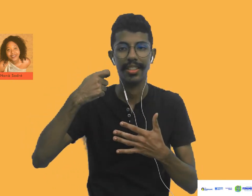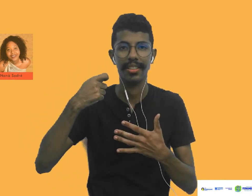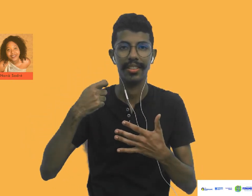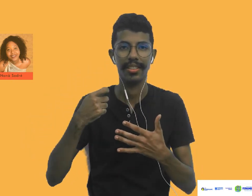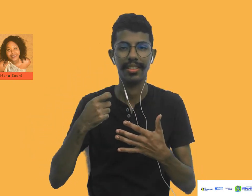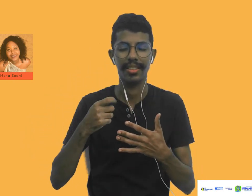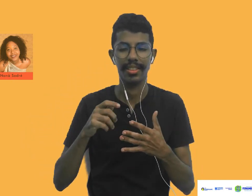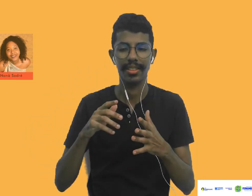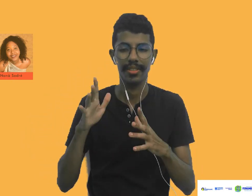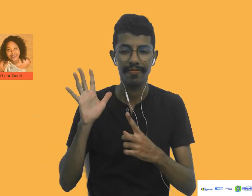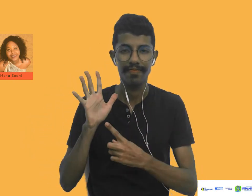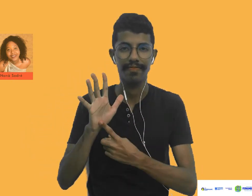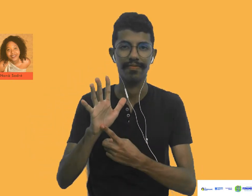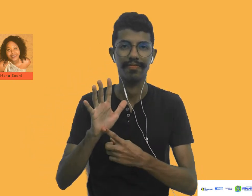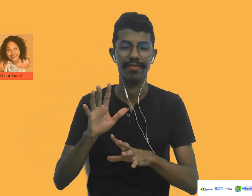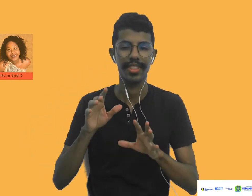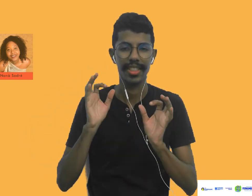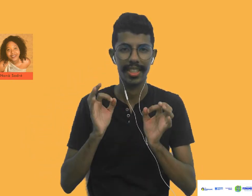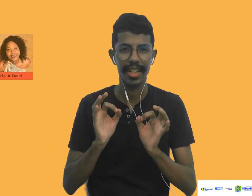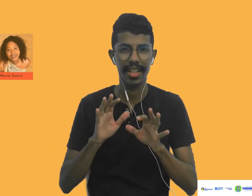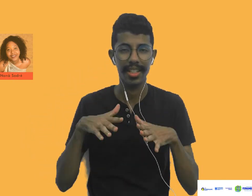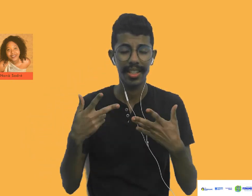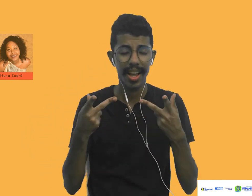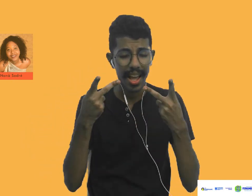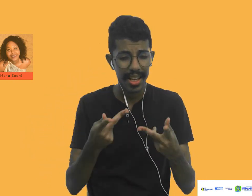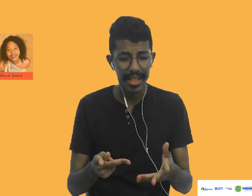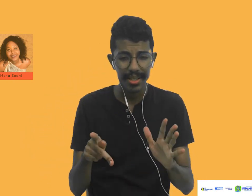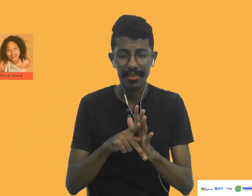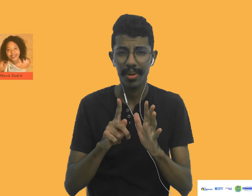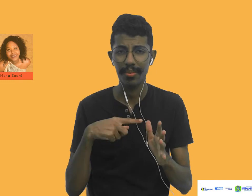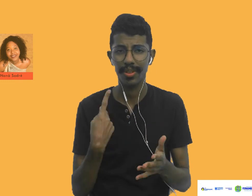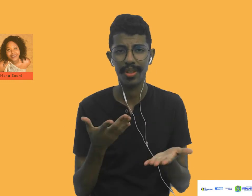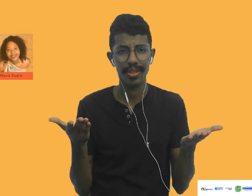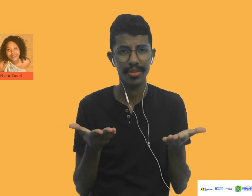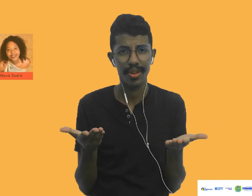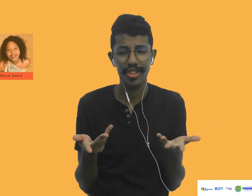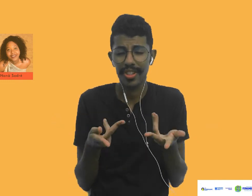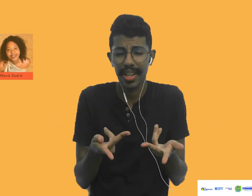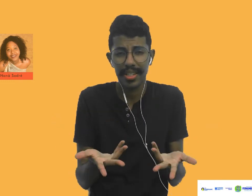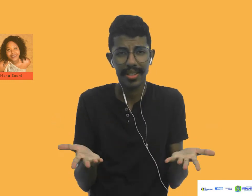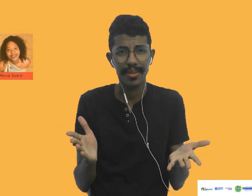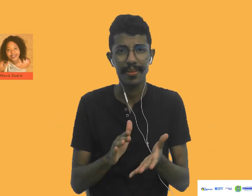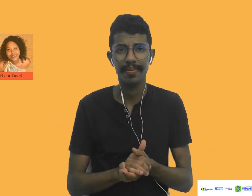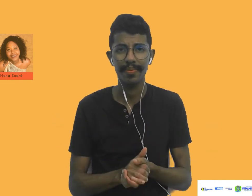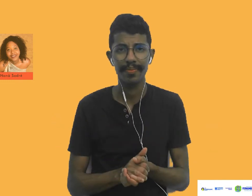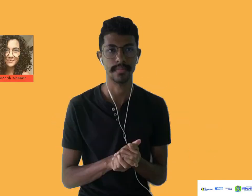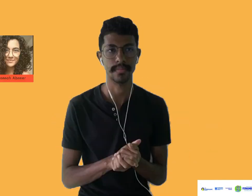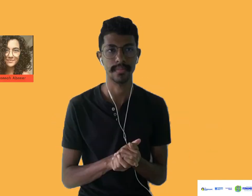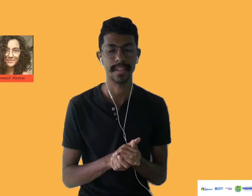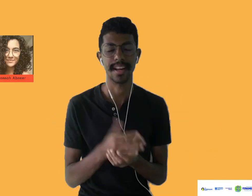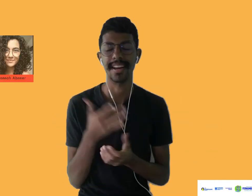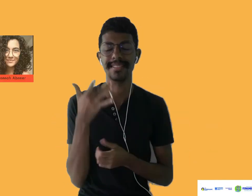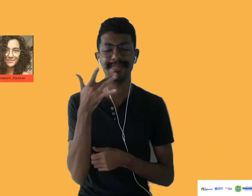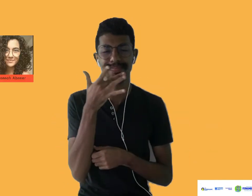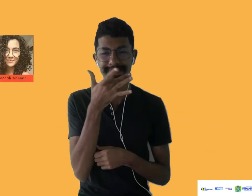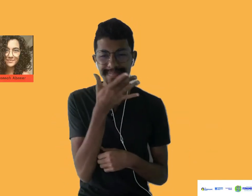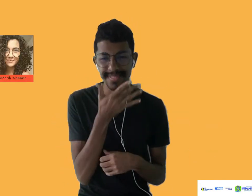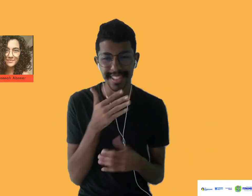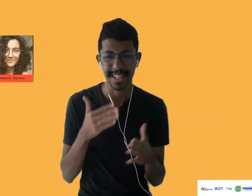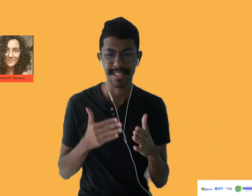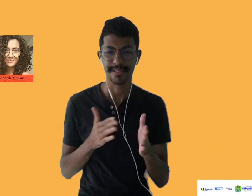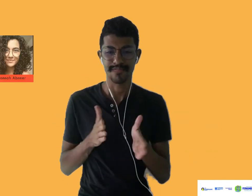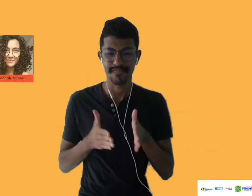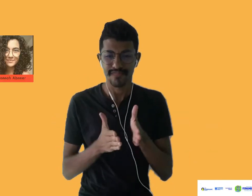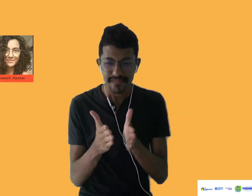em cena, entendeu? É isso que a gente tem para hoje. É isso. Ai,